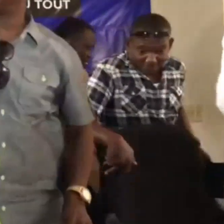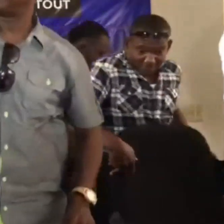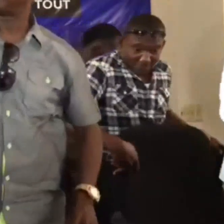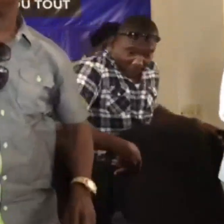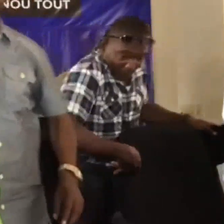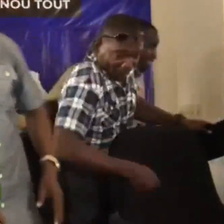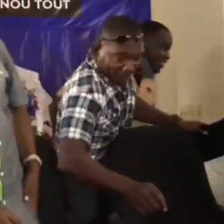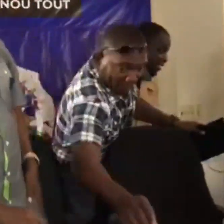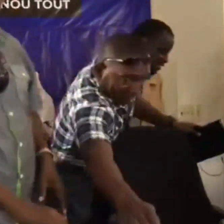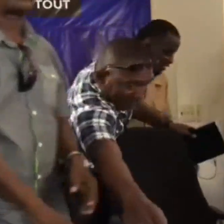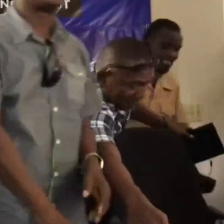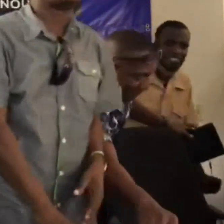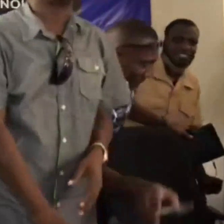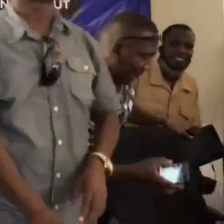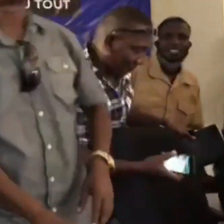Qui va ici?